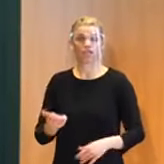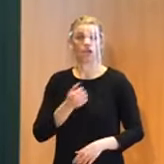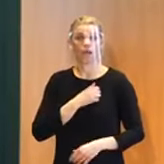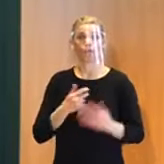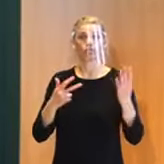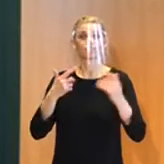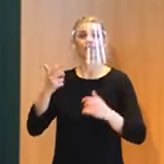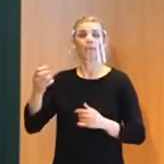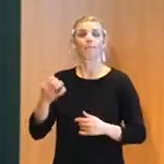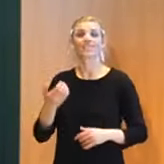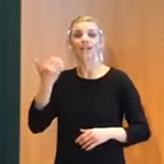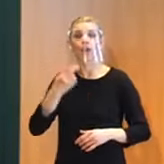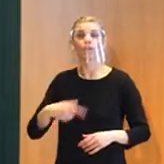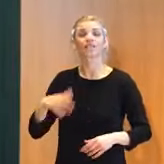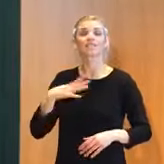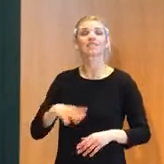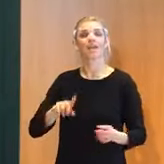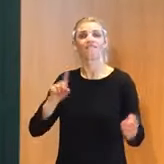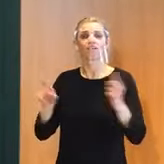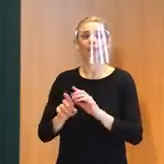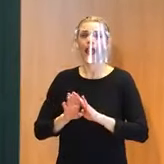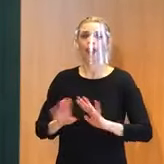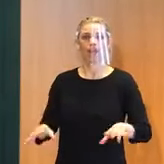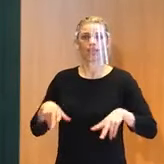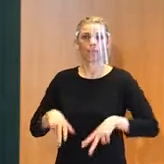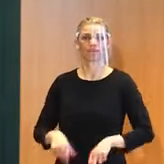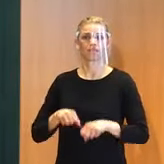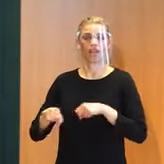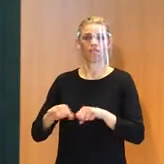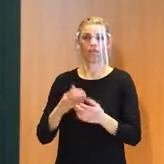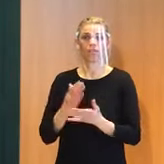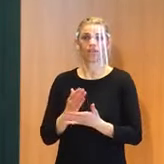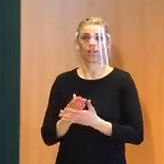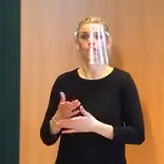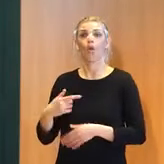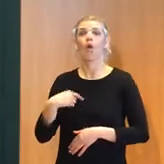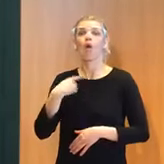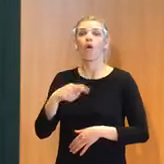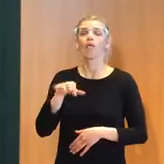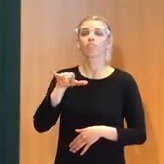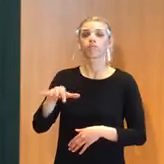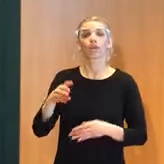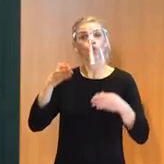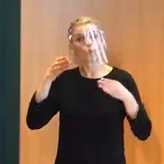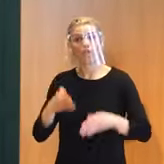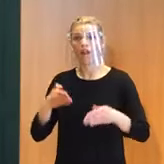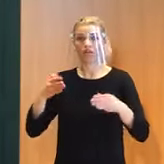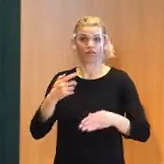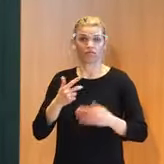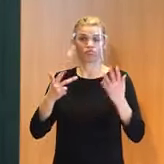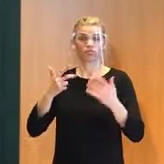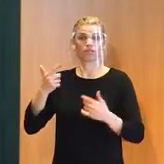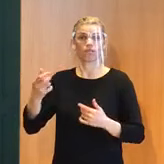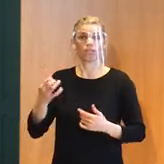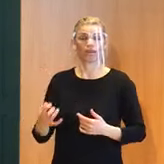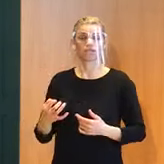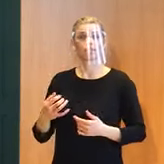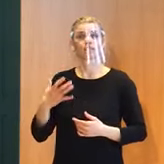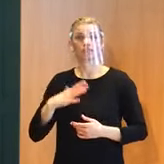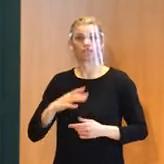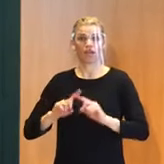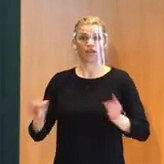národa chce, aby sa vymenil premiér. Tak nemá žiaden zmysel vyslovovať mu dôveru, keď 82% národa si želá niečo